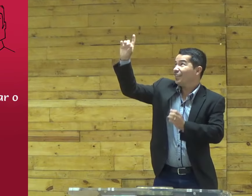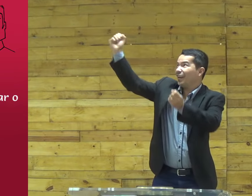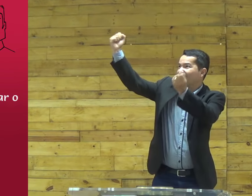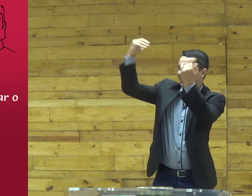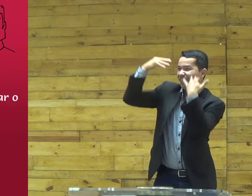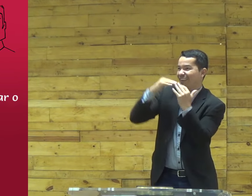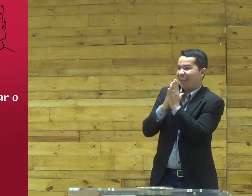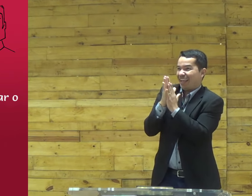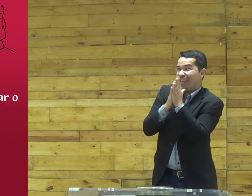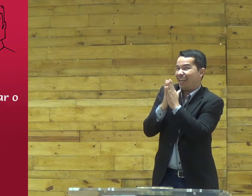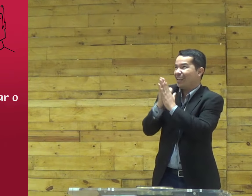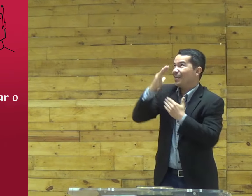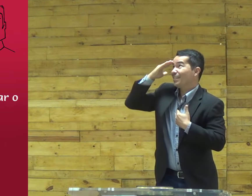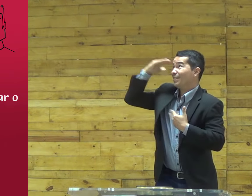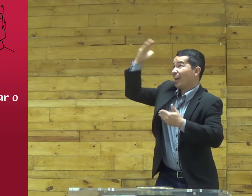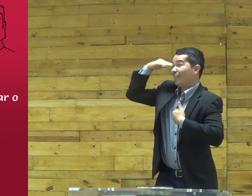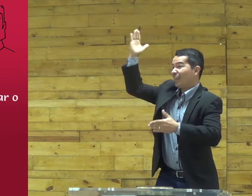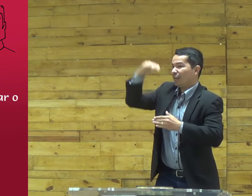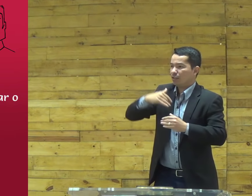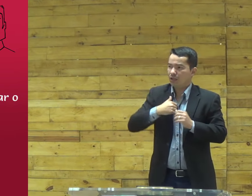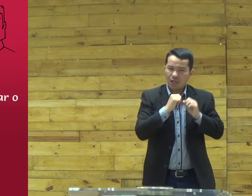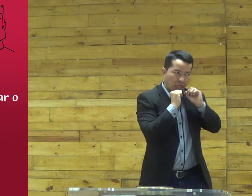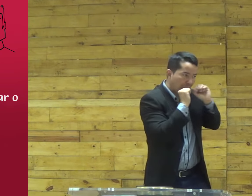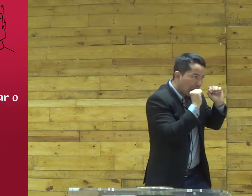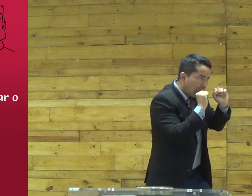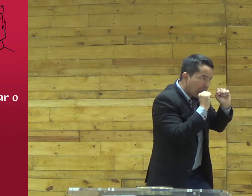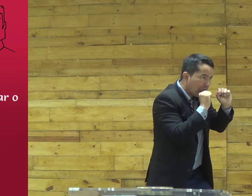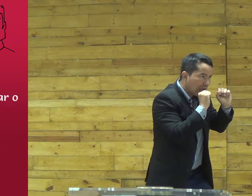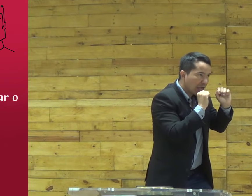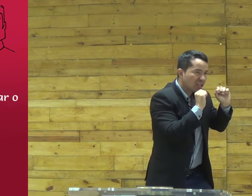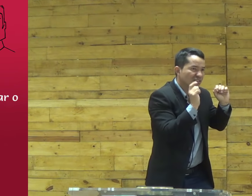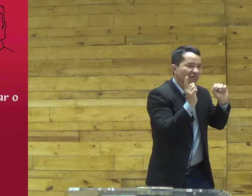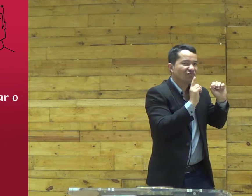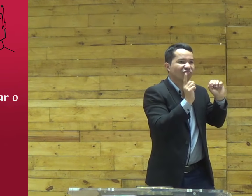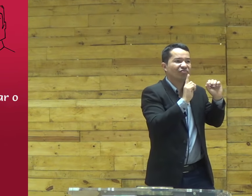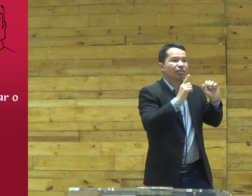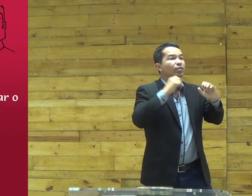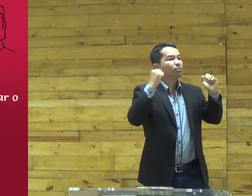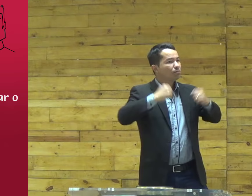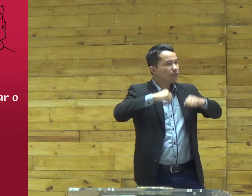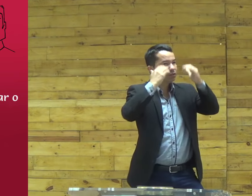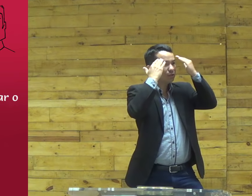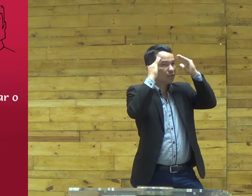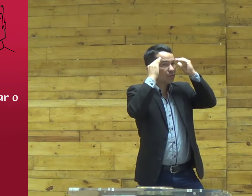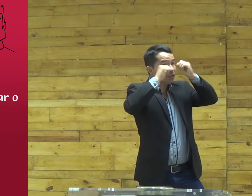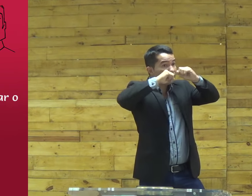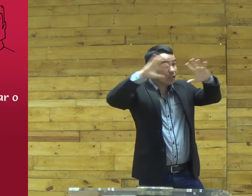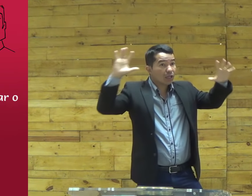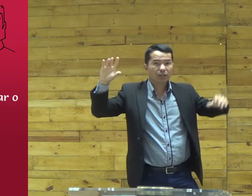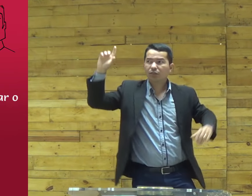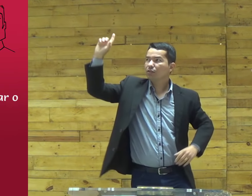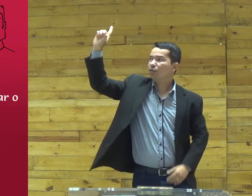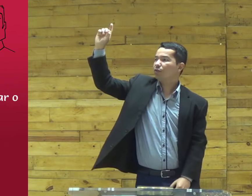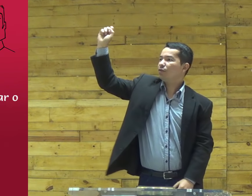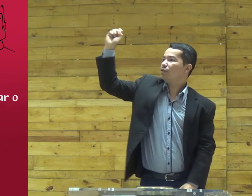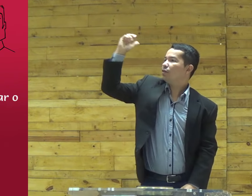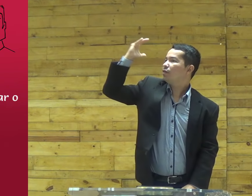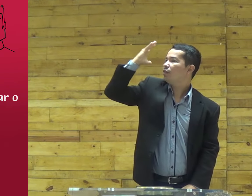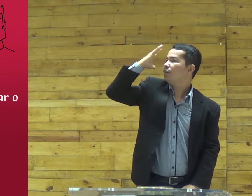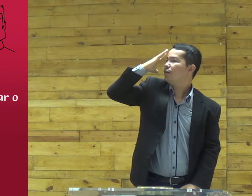tem surdo que já foi abençoado por Deus, agradece pela bênção, mas não quer abençoar. E